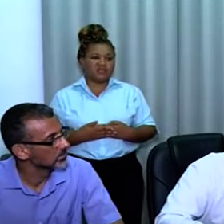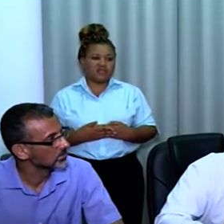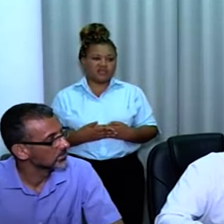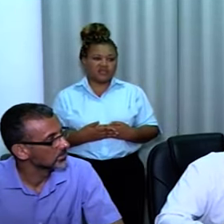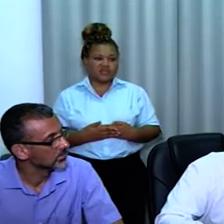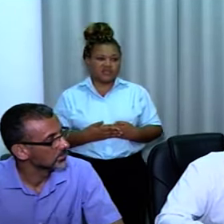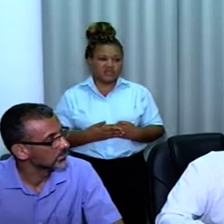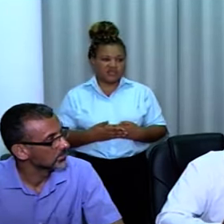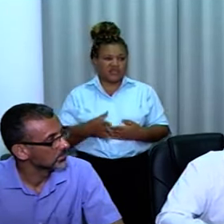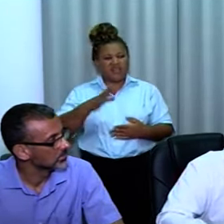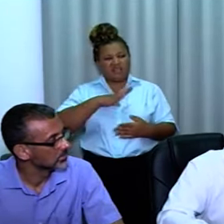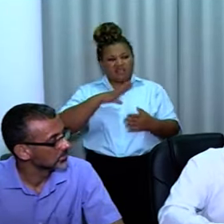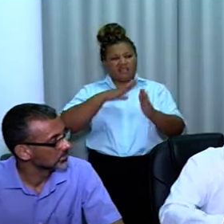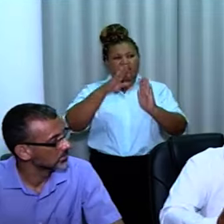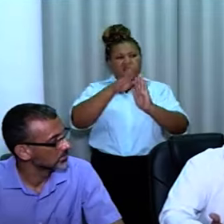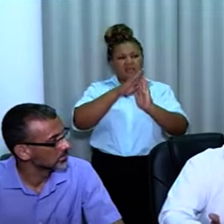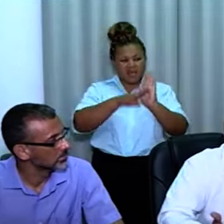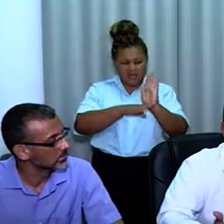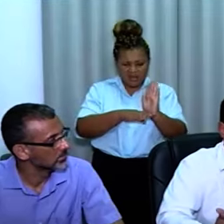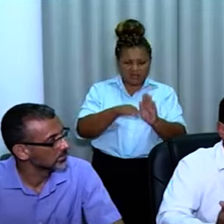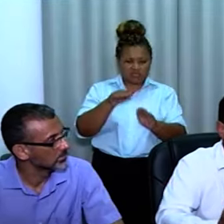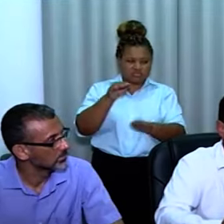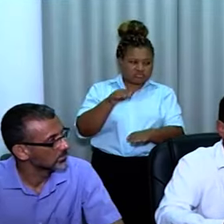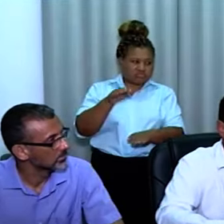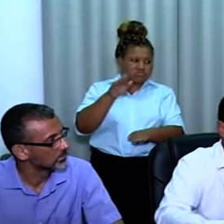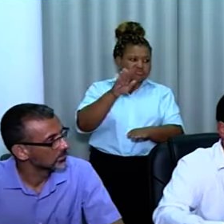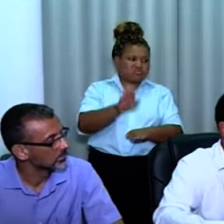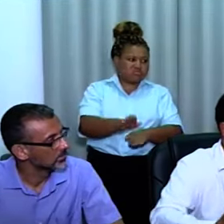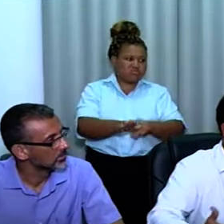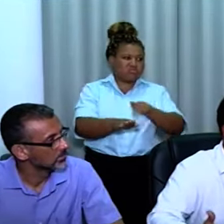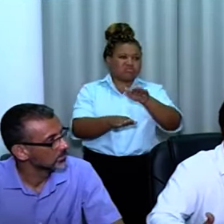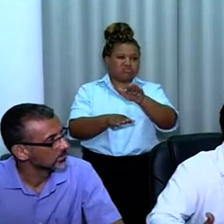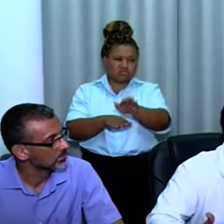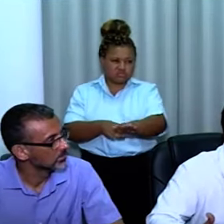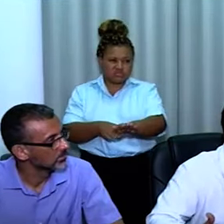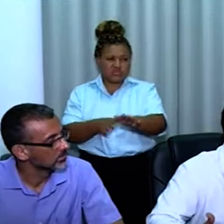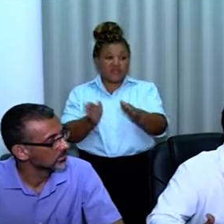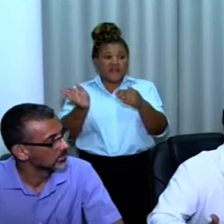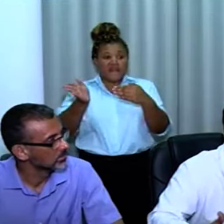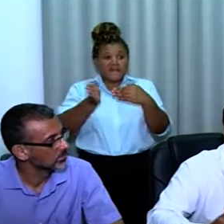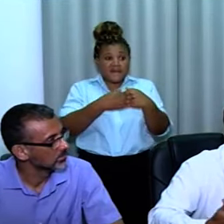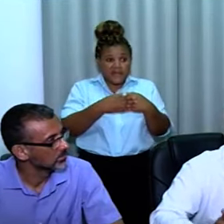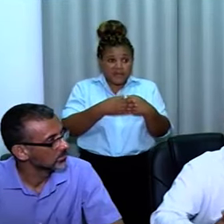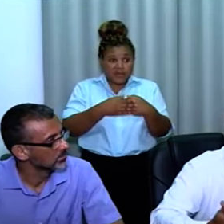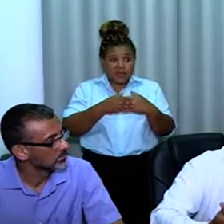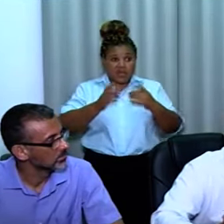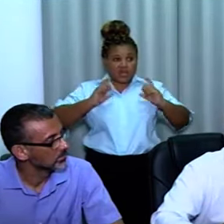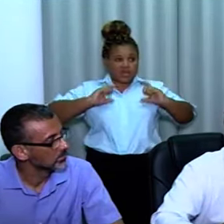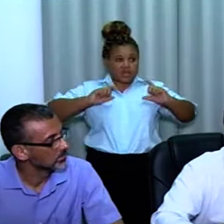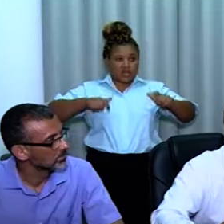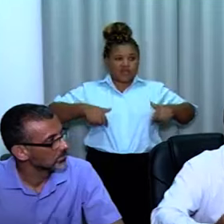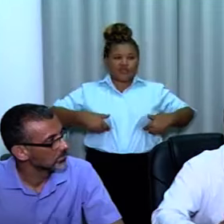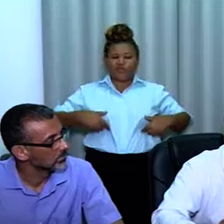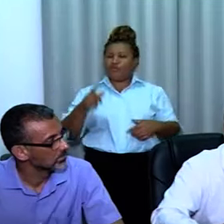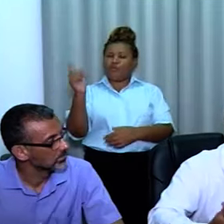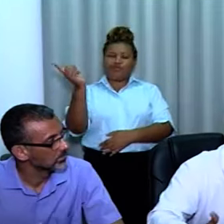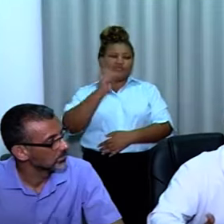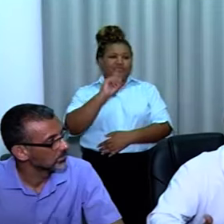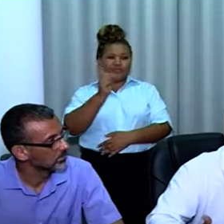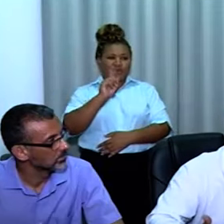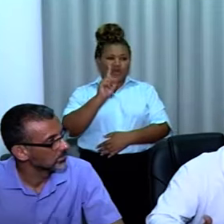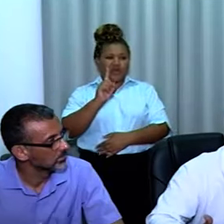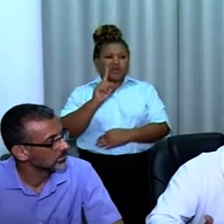baiser. Et right now, ferme l'école, il n'y a pas de face au produit de transmission. À cause de n'a pas actif case de la population ASFA